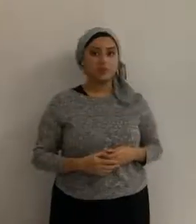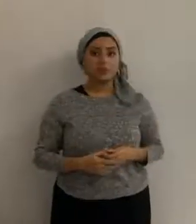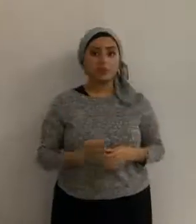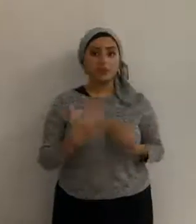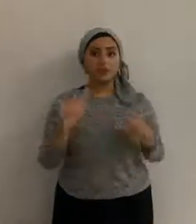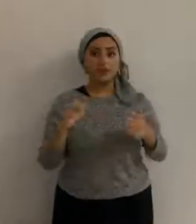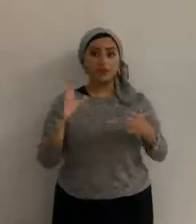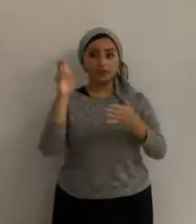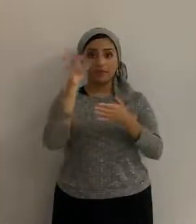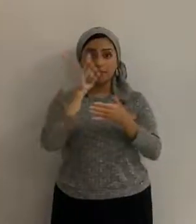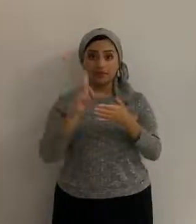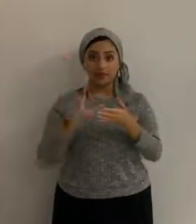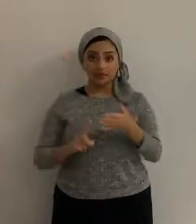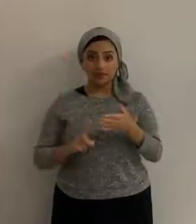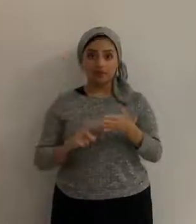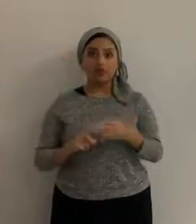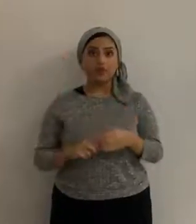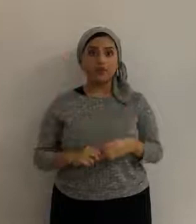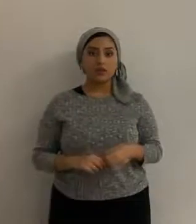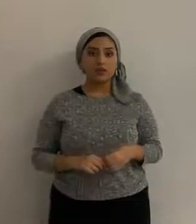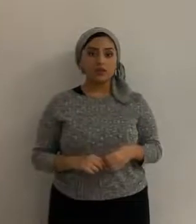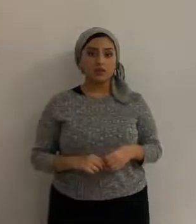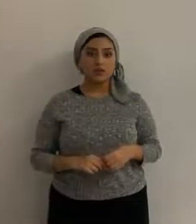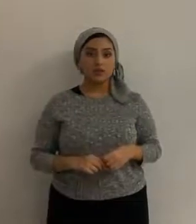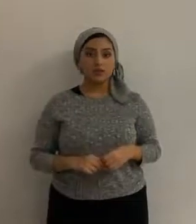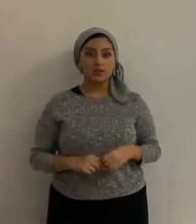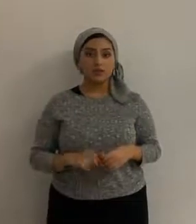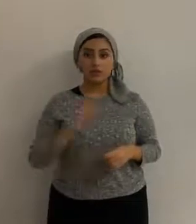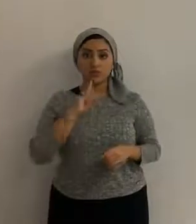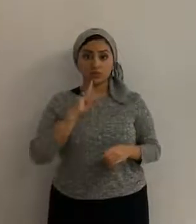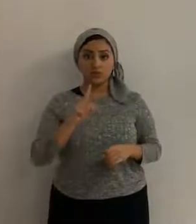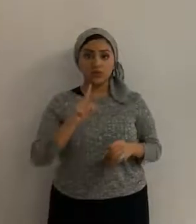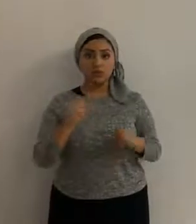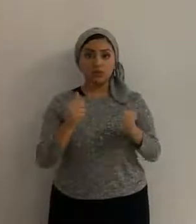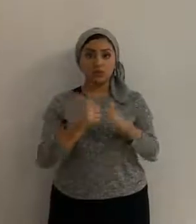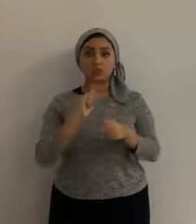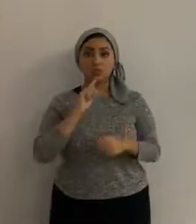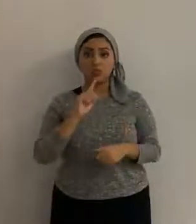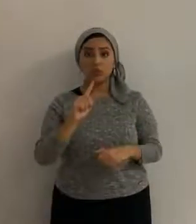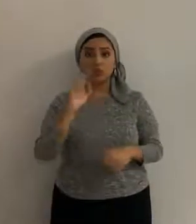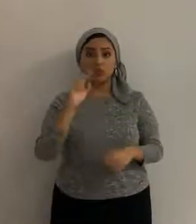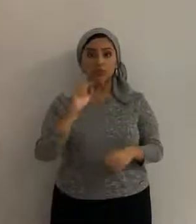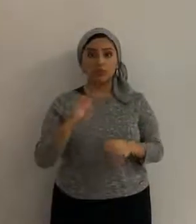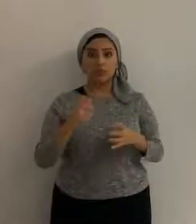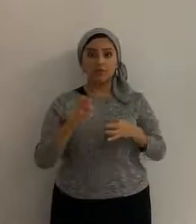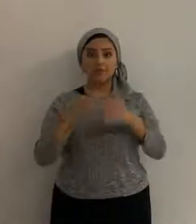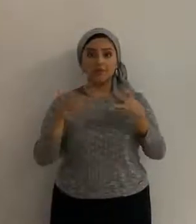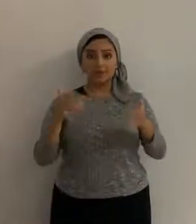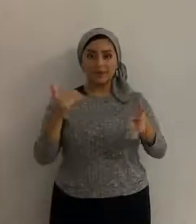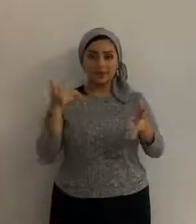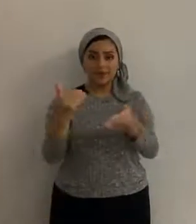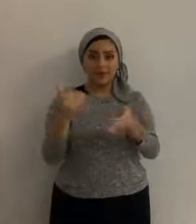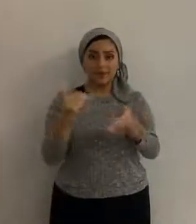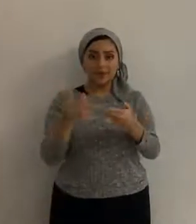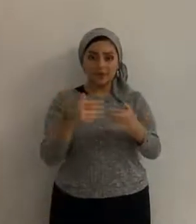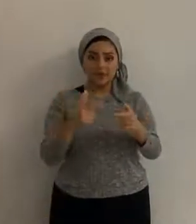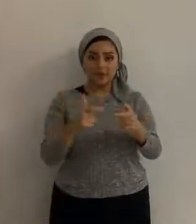dibujo a escala, pero ya con unidades muy, muy acercadas. Digo, para poder